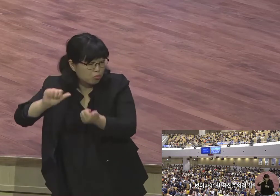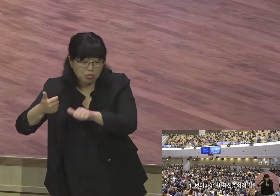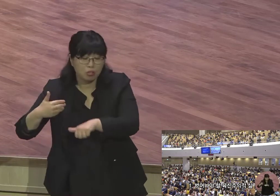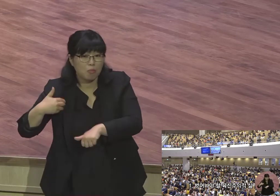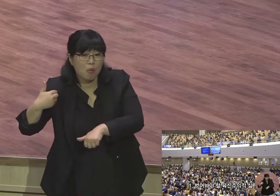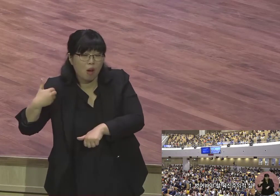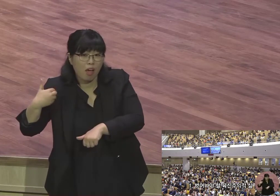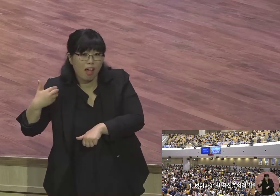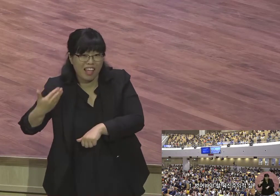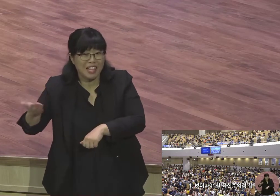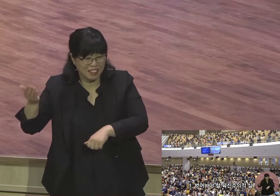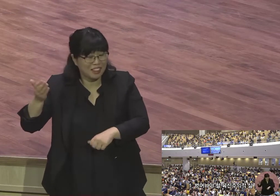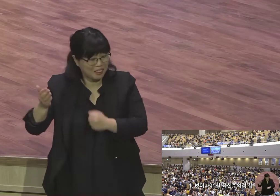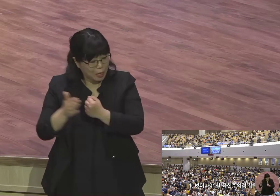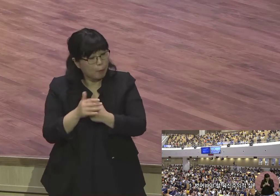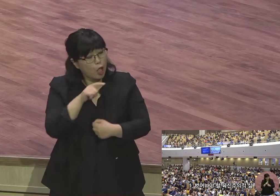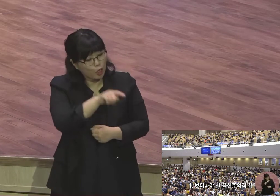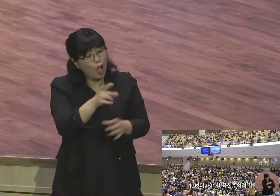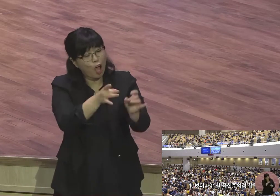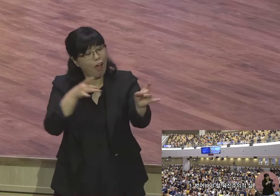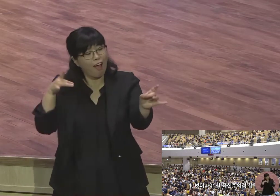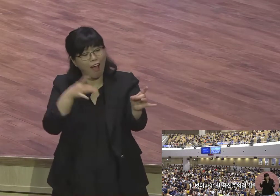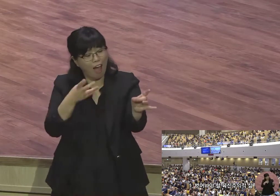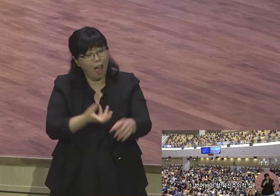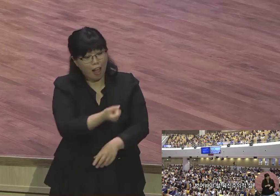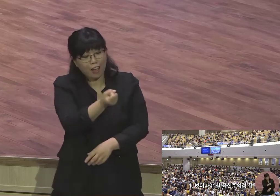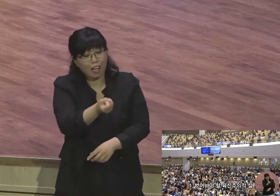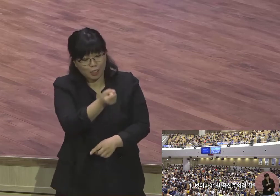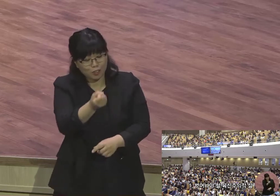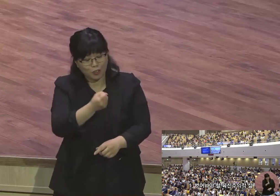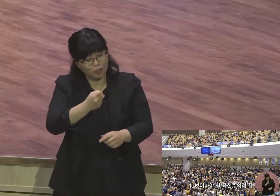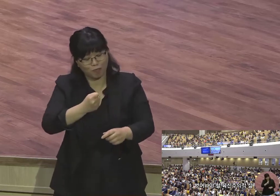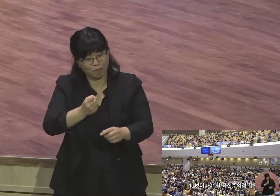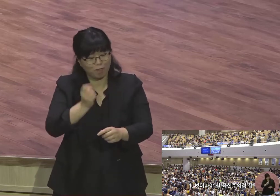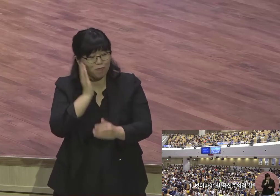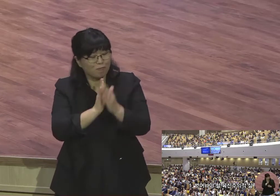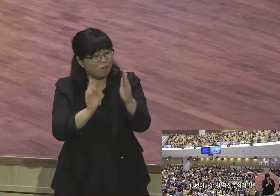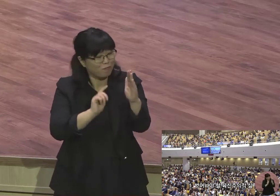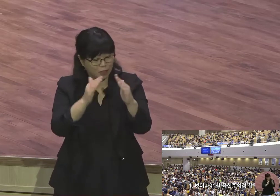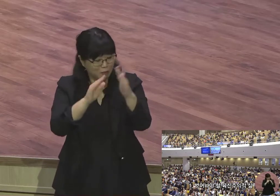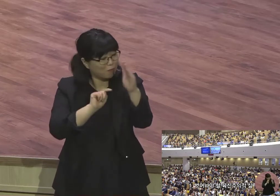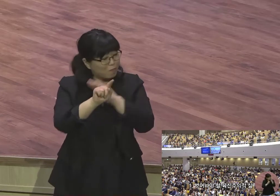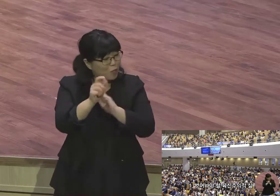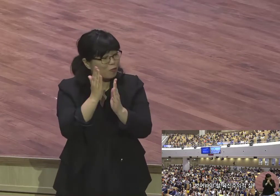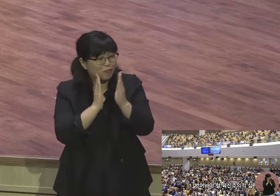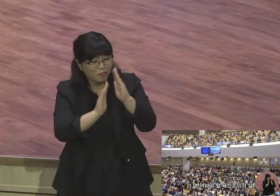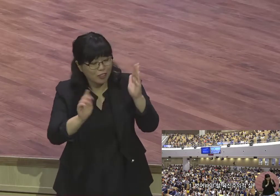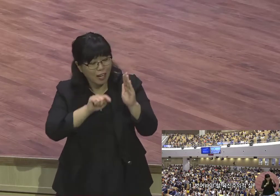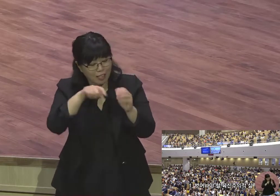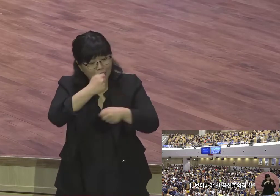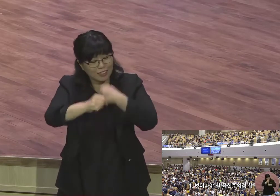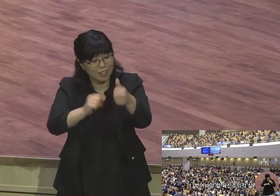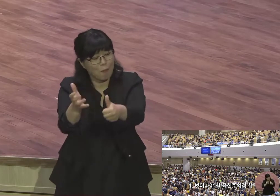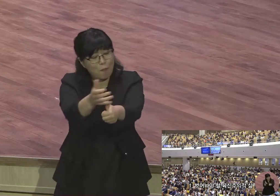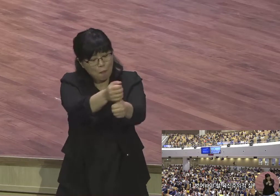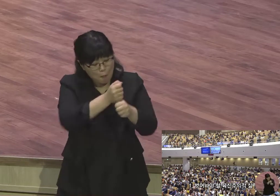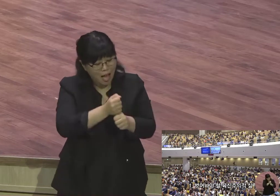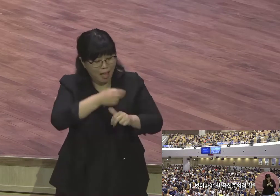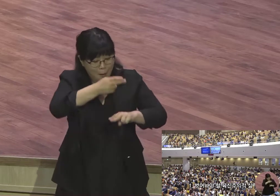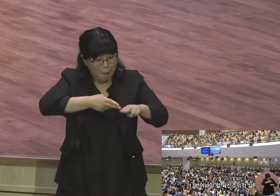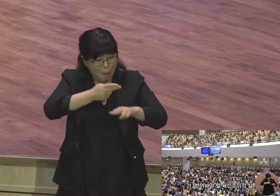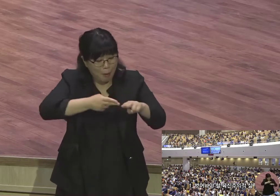기구 꽃 화살 통과 활을 가지고 돌아가서 나를 위하여 사냥하여 내가 즐기는 별미를 만들어 내게로